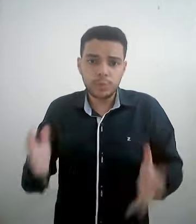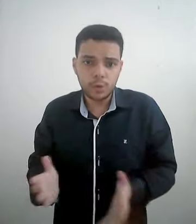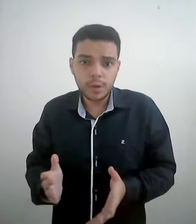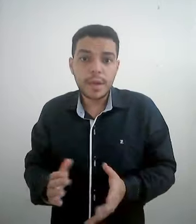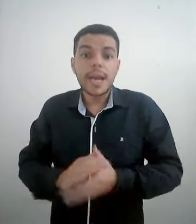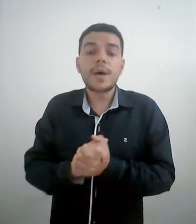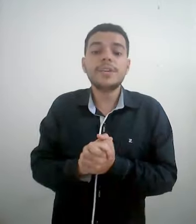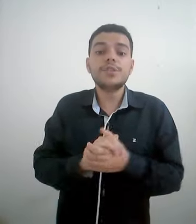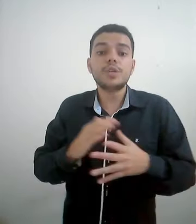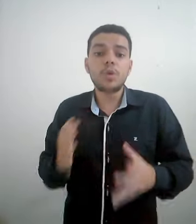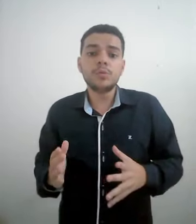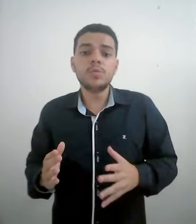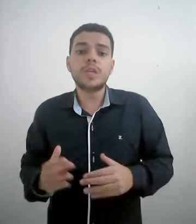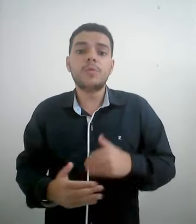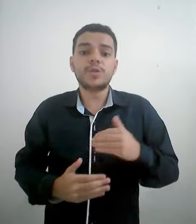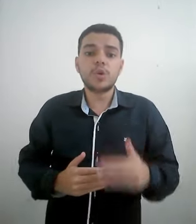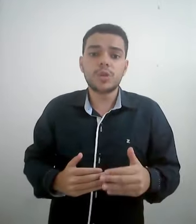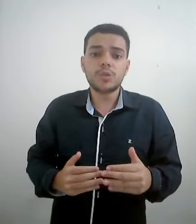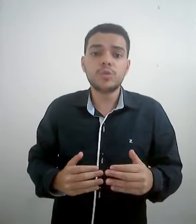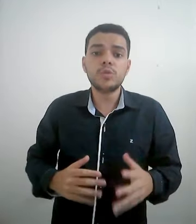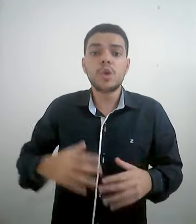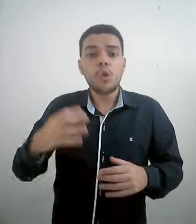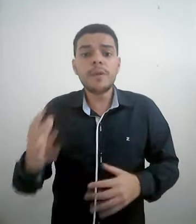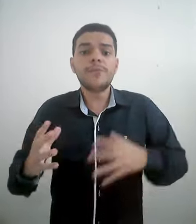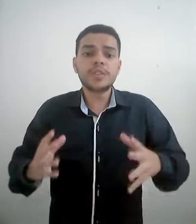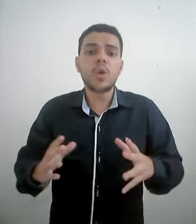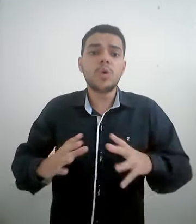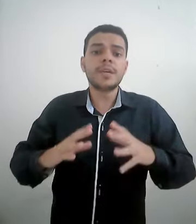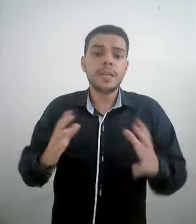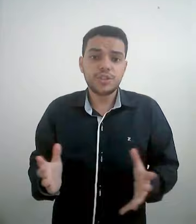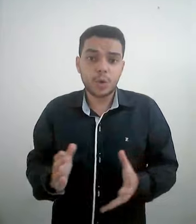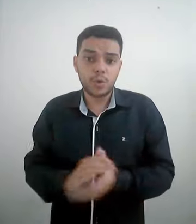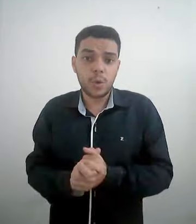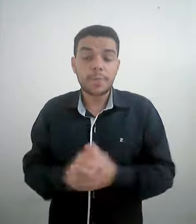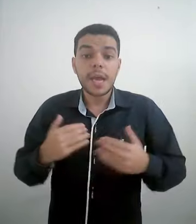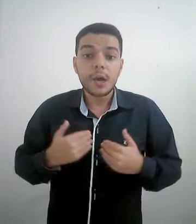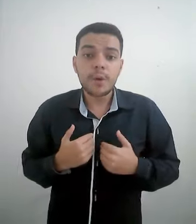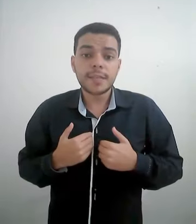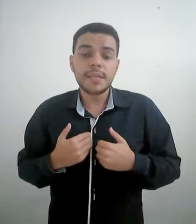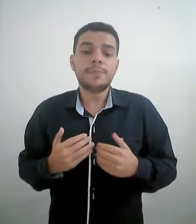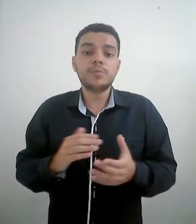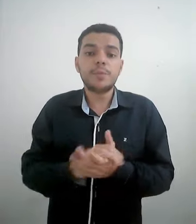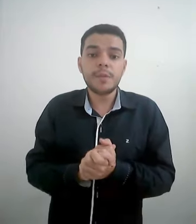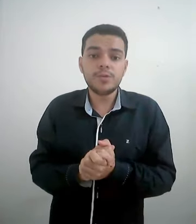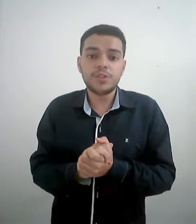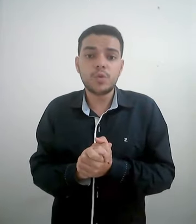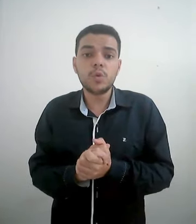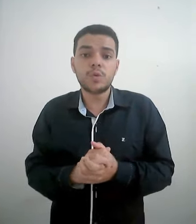surdo-mudo. Eu acredito que todo mundo que começou seus estudos, uma vez ou outra, já usou. Eu, por exemplo, no meu primeiro dia de curso,